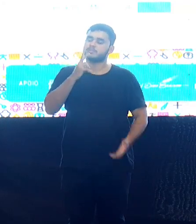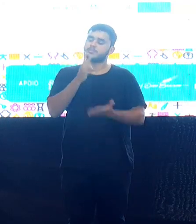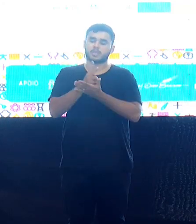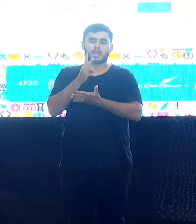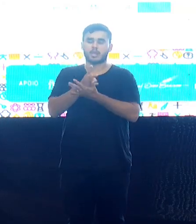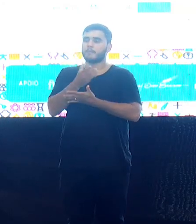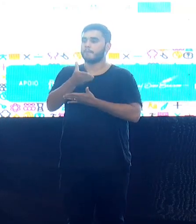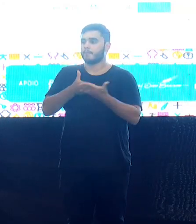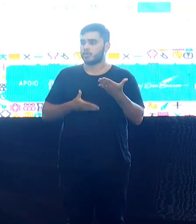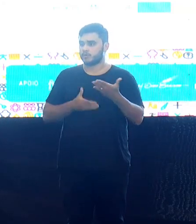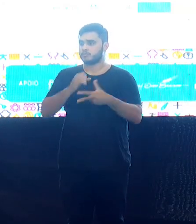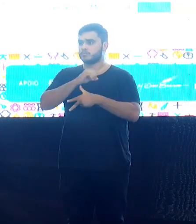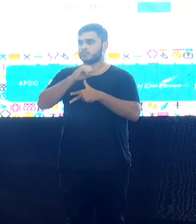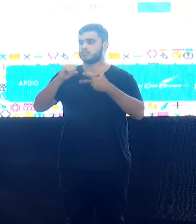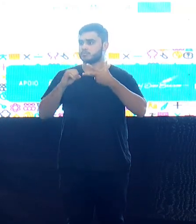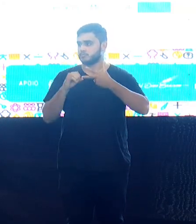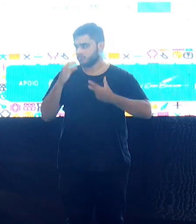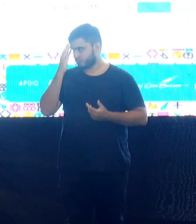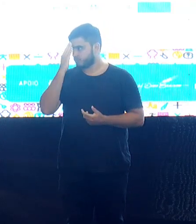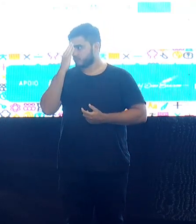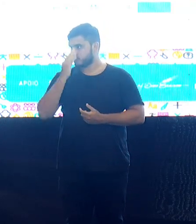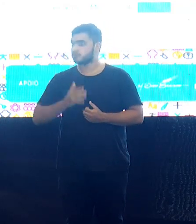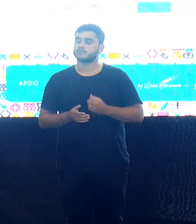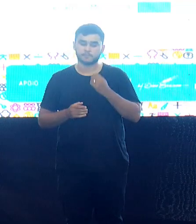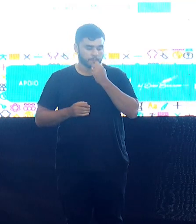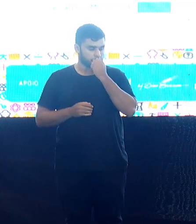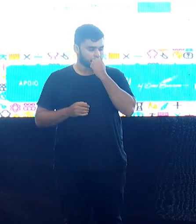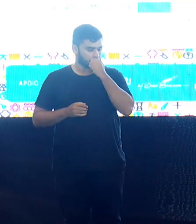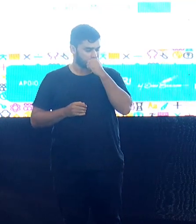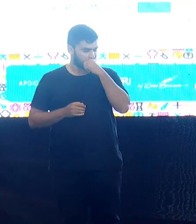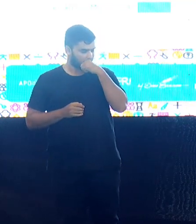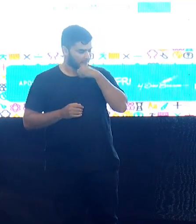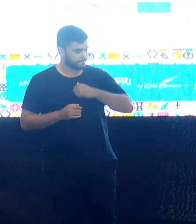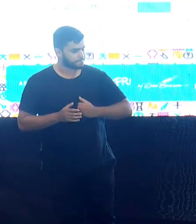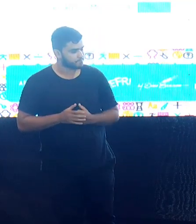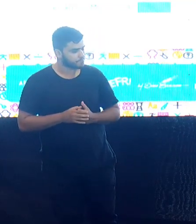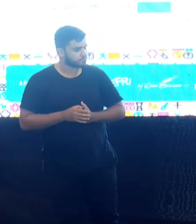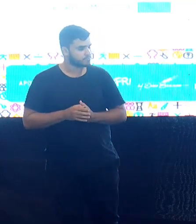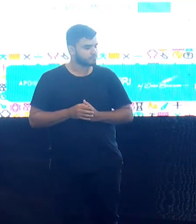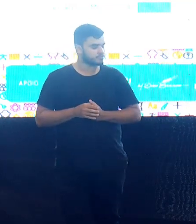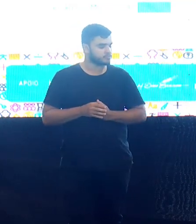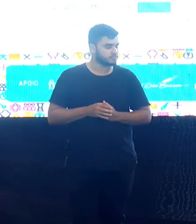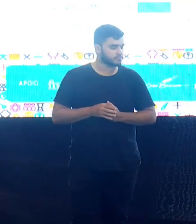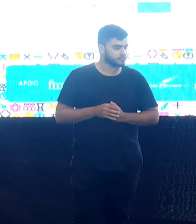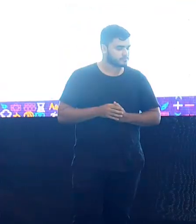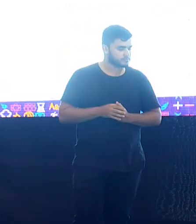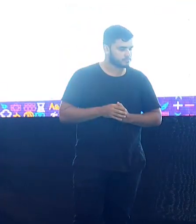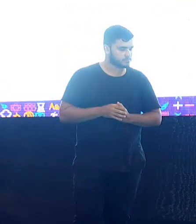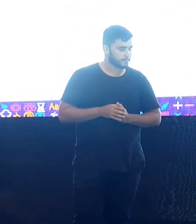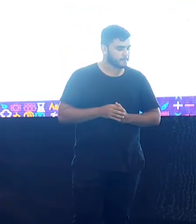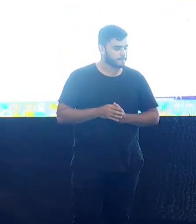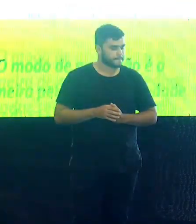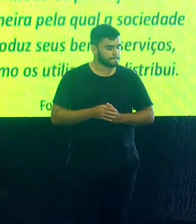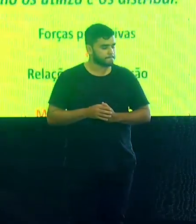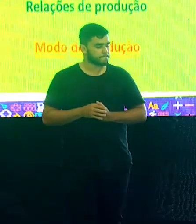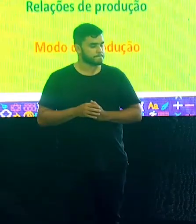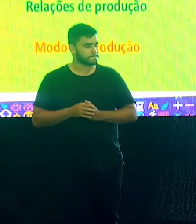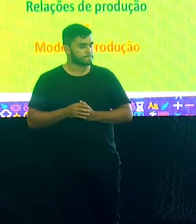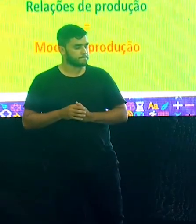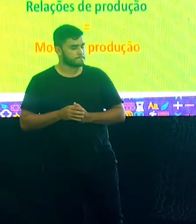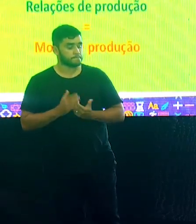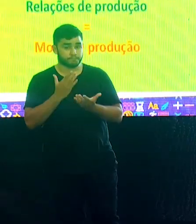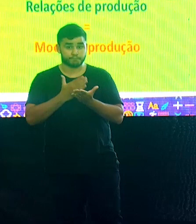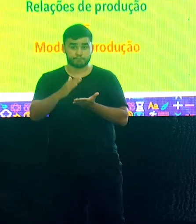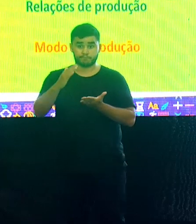eles sempre estão presentes, tá? Então fica aí a dica, mais uma dica importante de assuntos para cair. E aí a gente